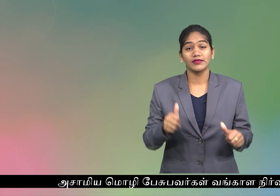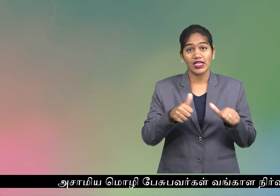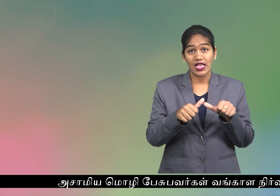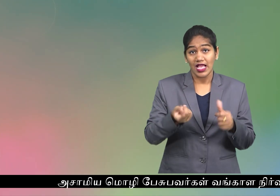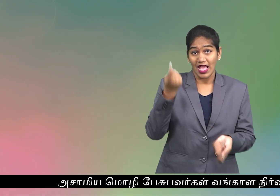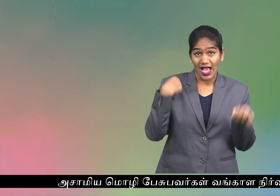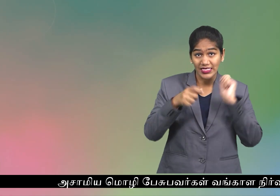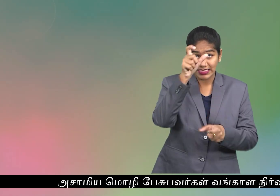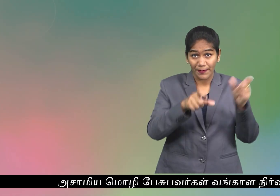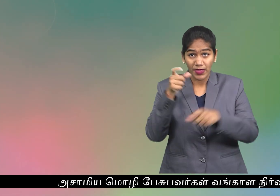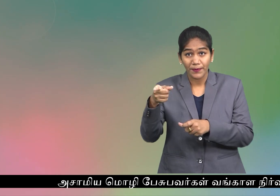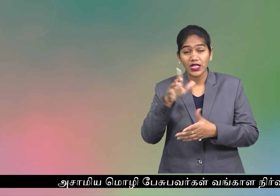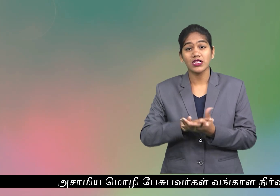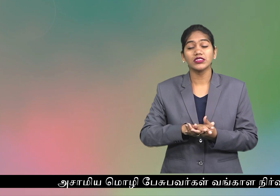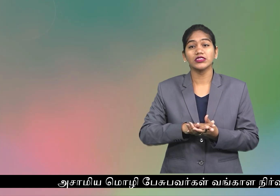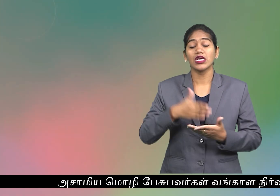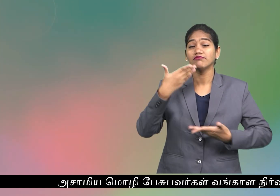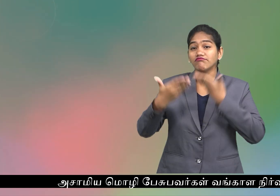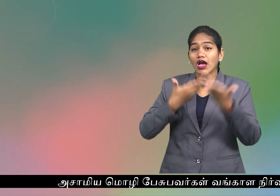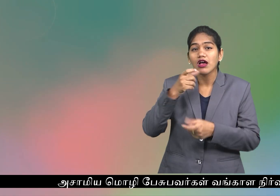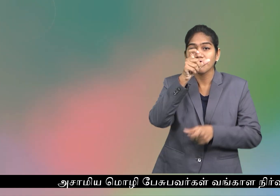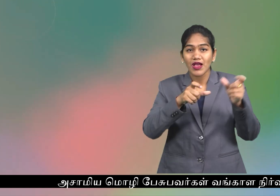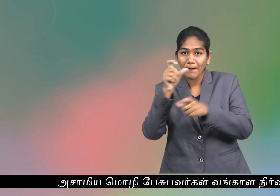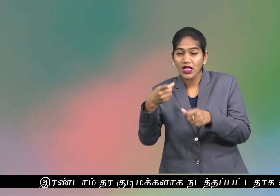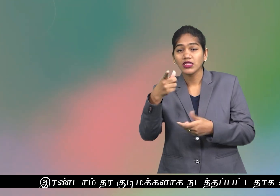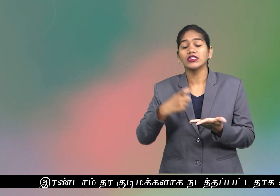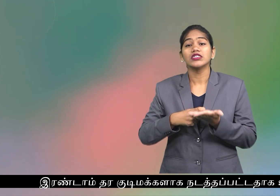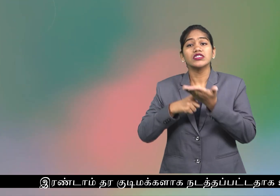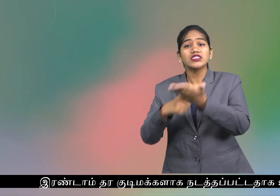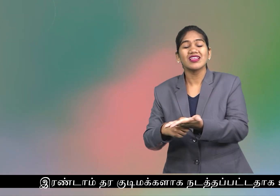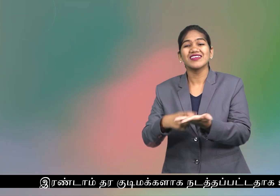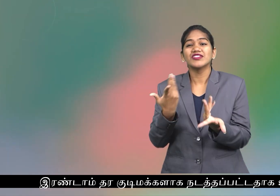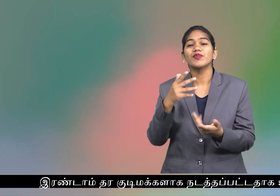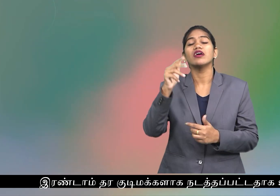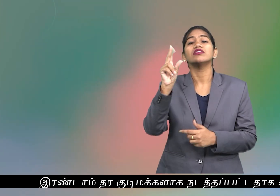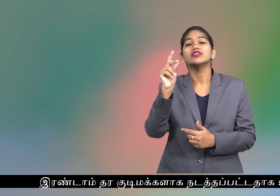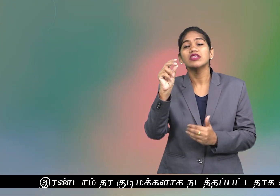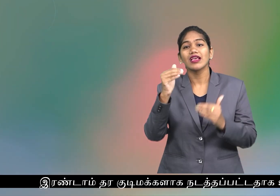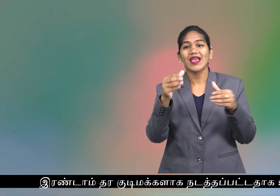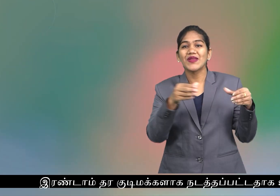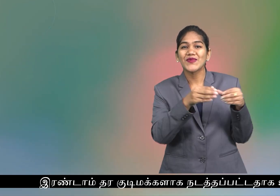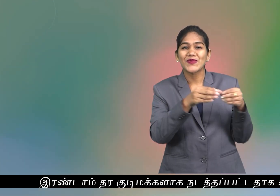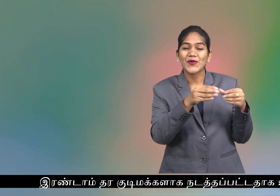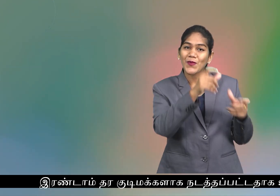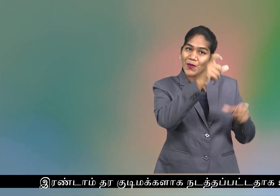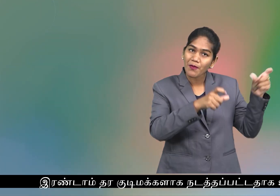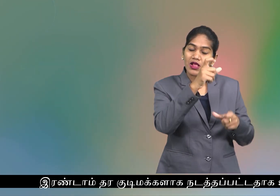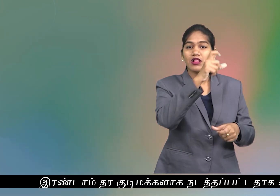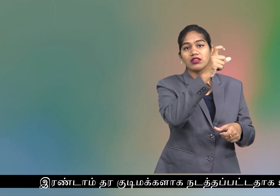அசாமிய மொழி பேசுபவர்கள் வங்காள நிர்வாகத்தால் இரண்டாம் தர குடிமக்களாக நடத்தப்பட்டதாக உணர்ந்தனர்.